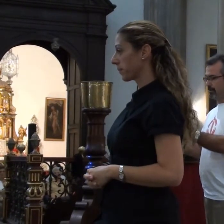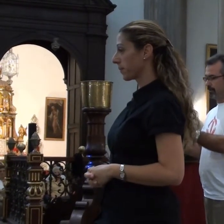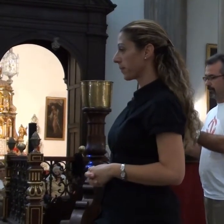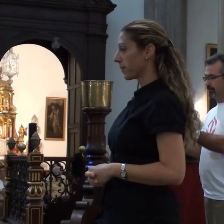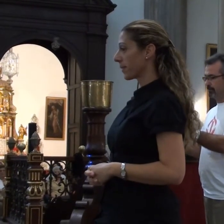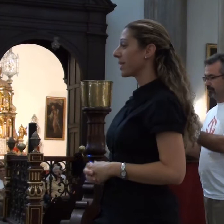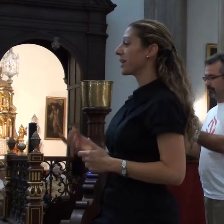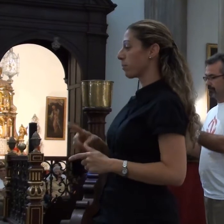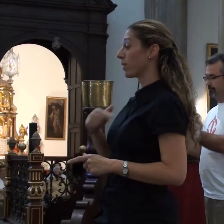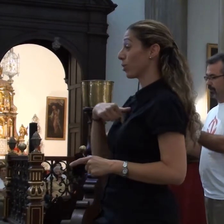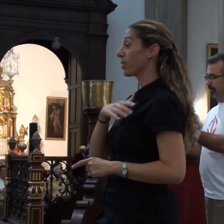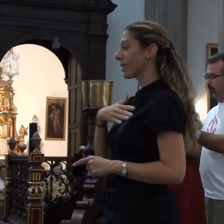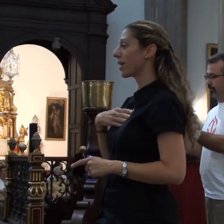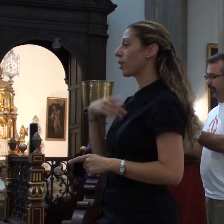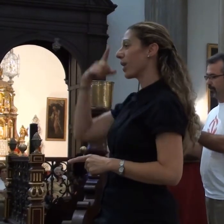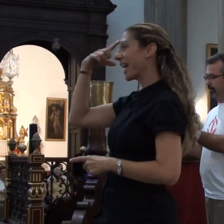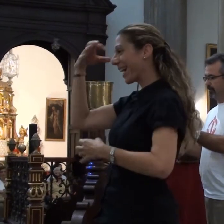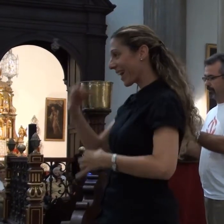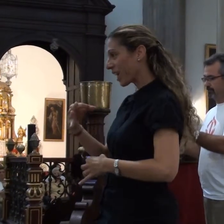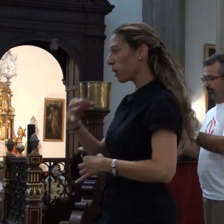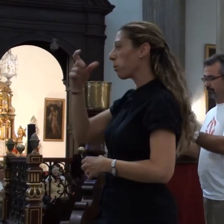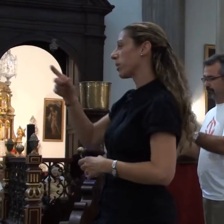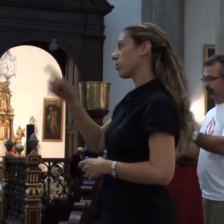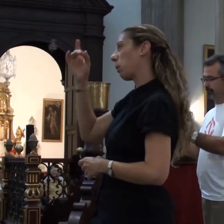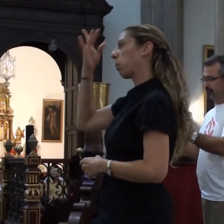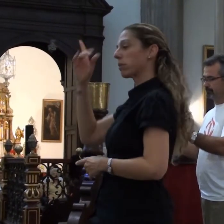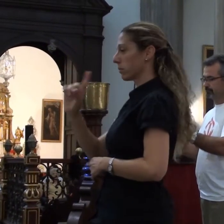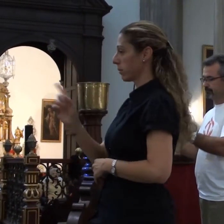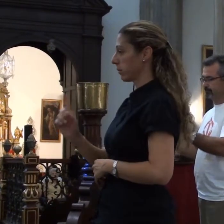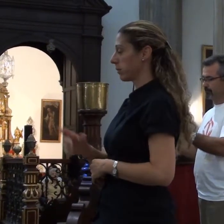hacer creyente no gente